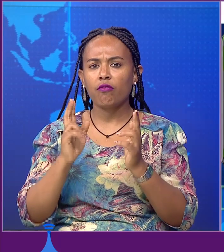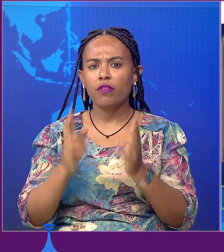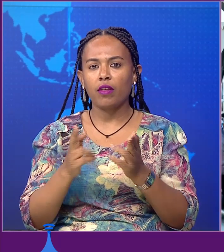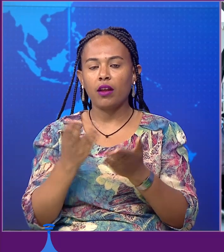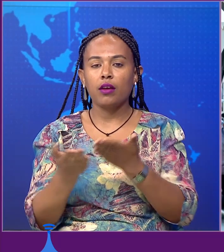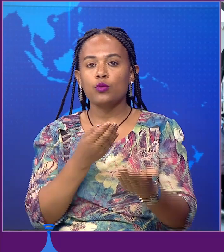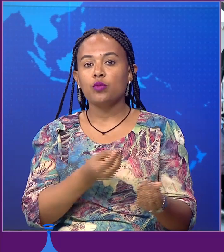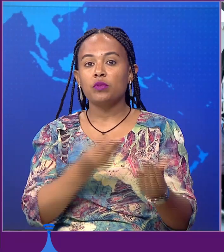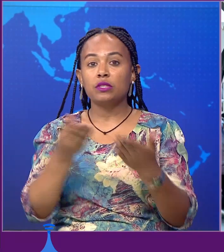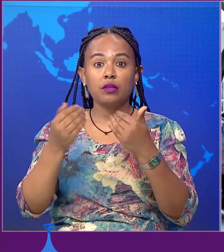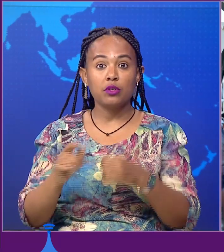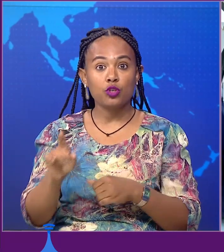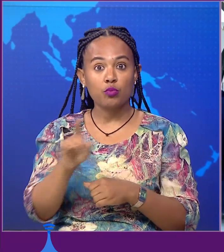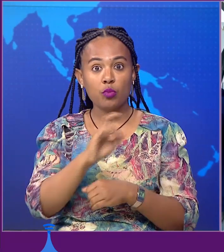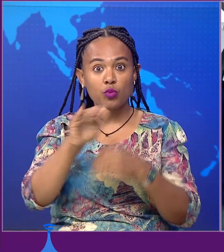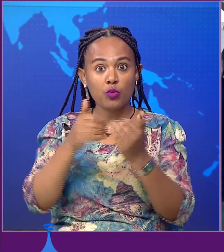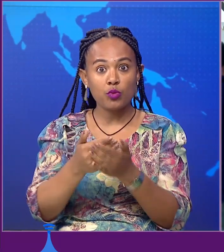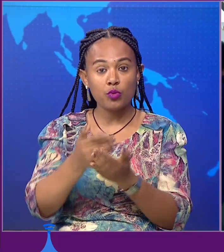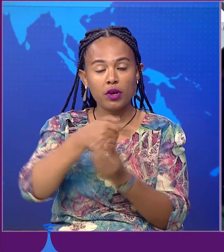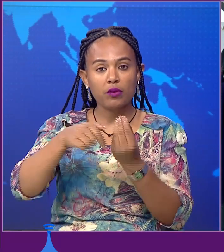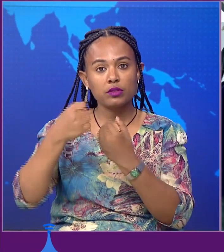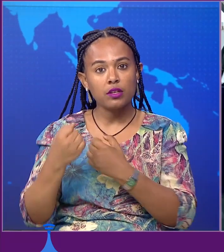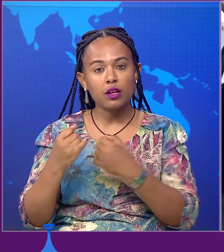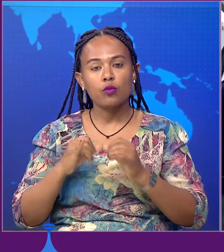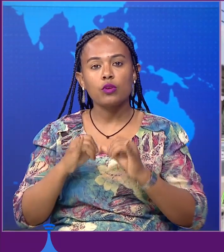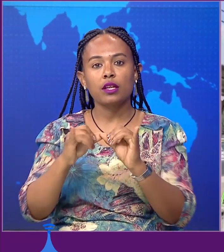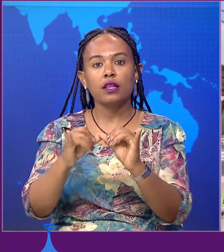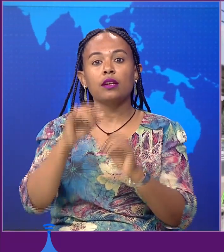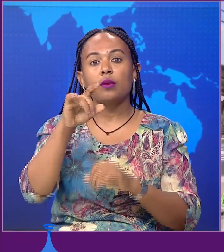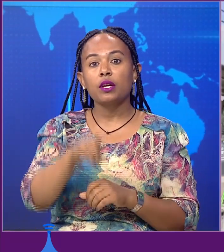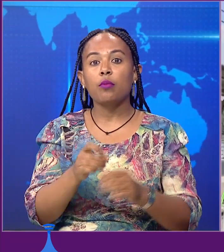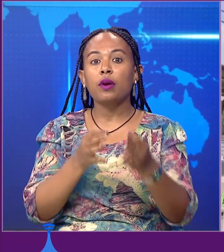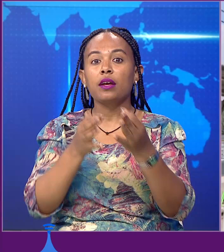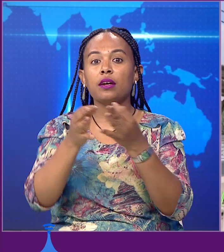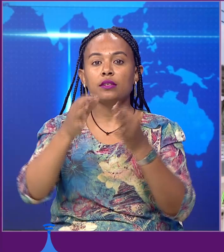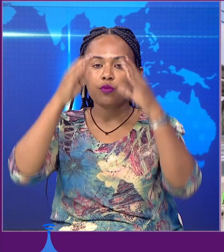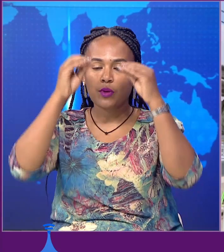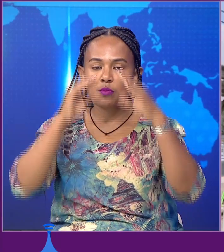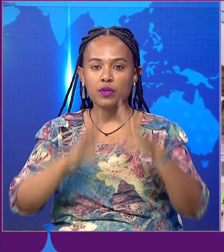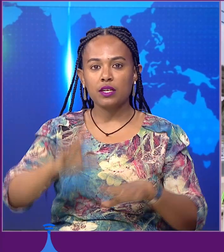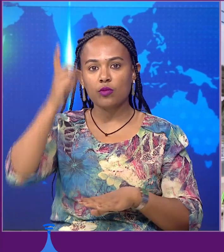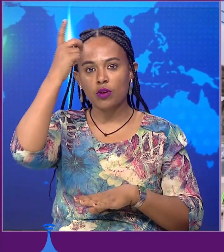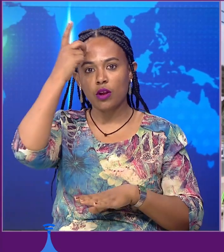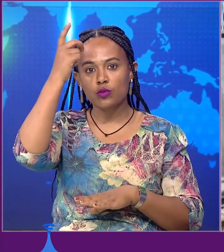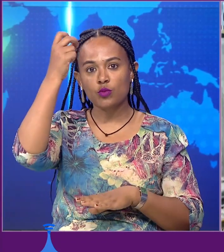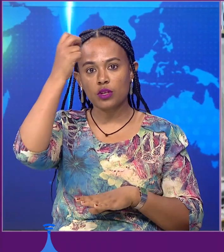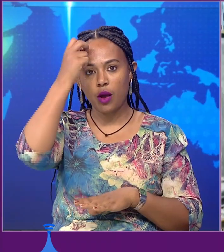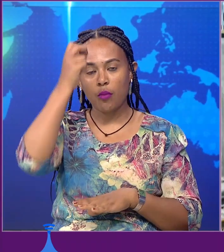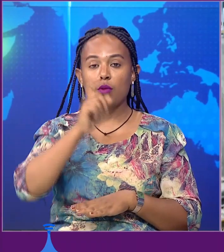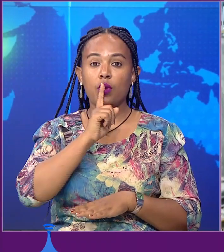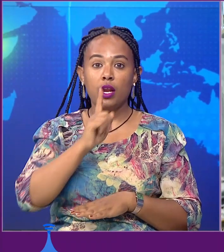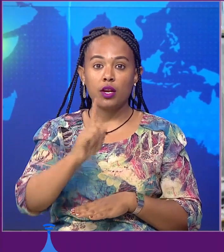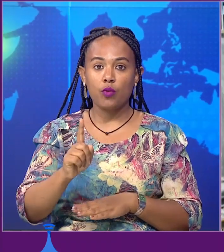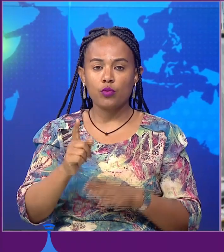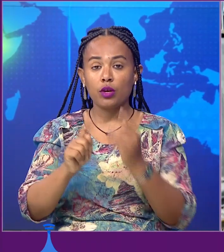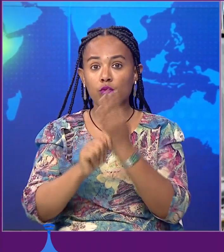መስጠት የሚያስችል በመሆኑ በሁሉም አካባቢዎች ተጠናክሮ ሊቀጥል እንደሚገባ የገለጸው ደግሞ መምህር ዮርዳኖስ ወልደ አማኑኤል ነው። ቴክኖሎጂ በጣም ለሁሉም